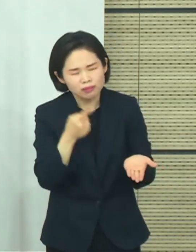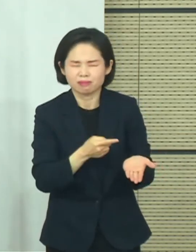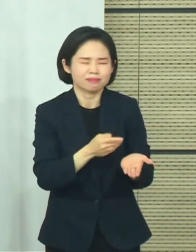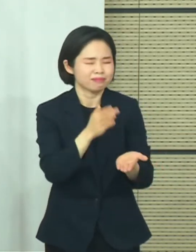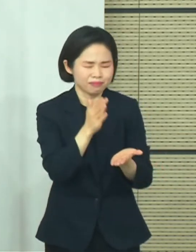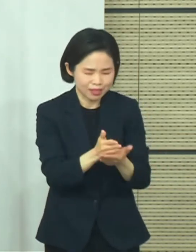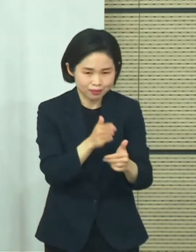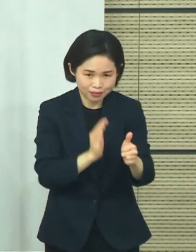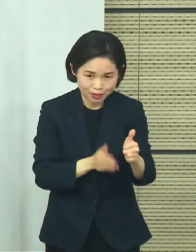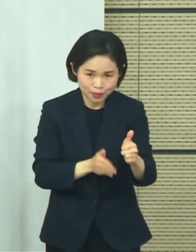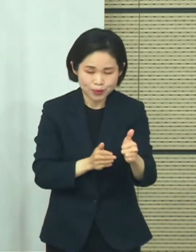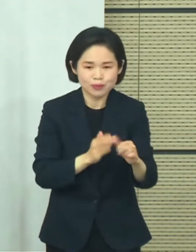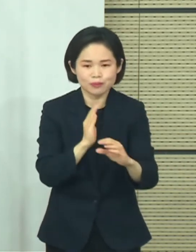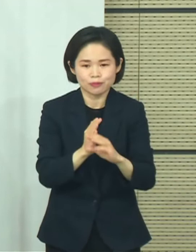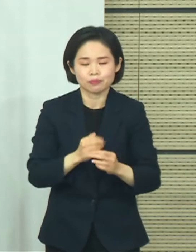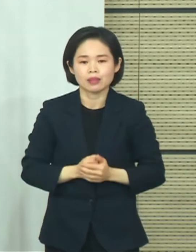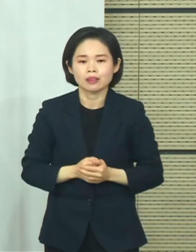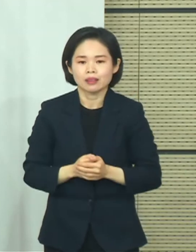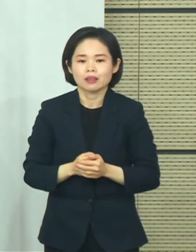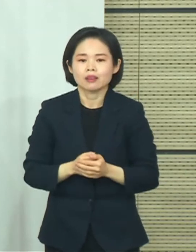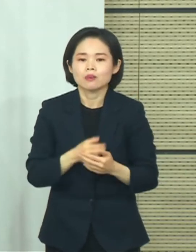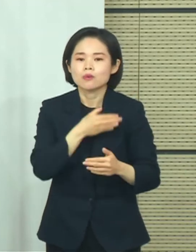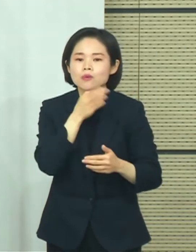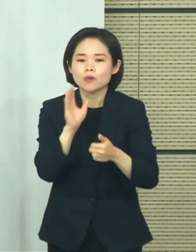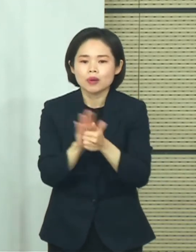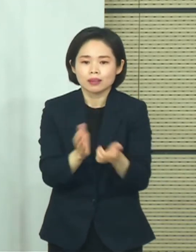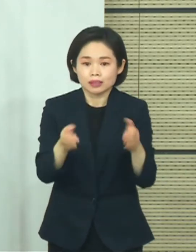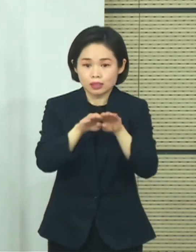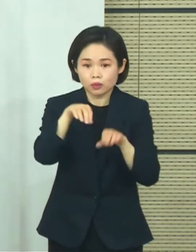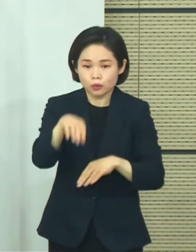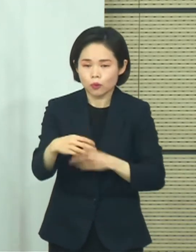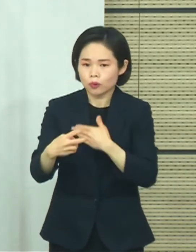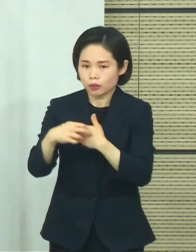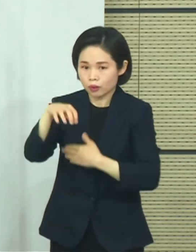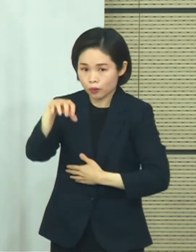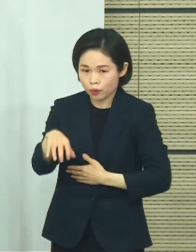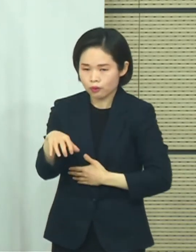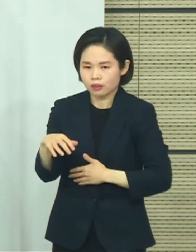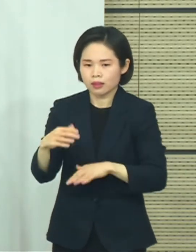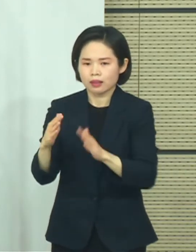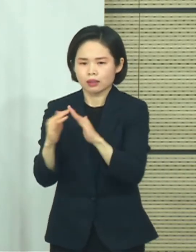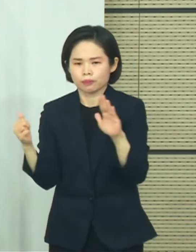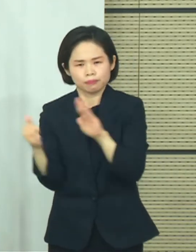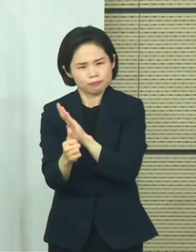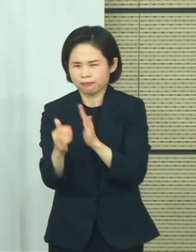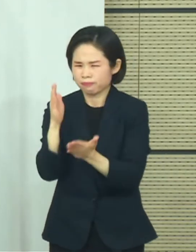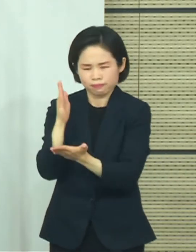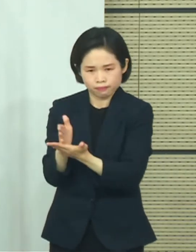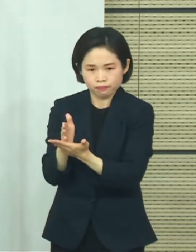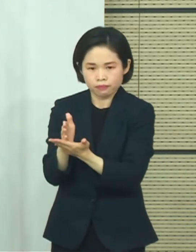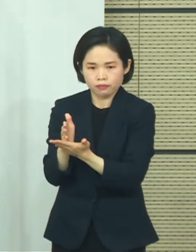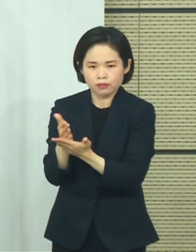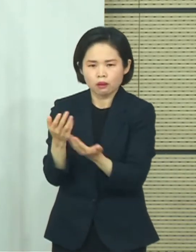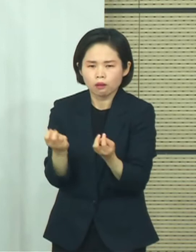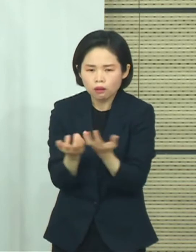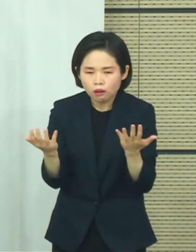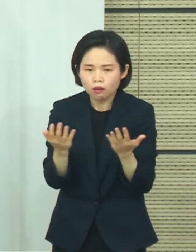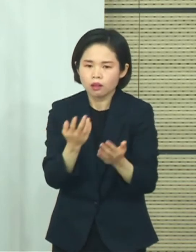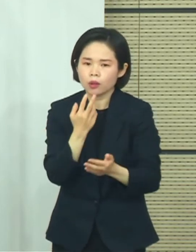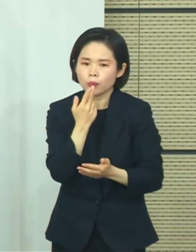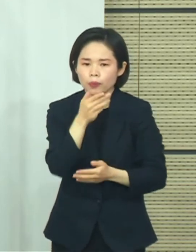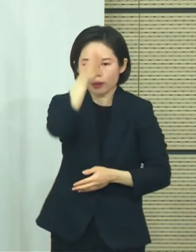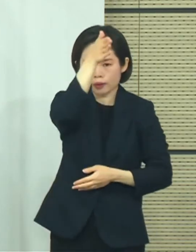요양 시술과 의료 기관에 대해서도 면에 금지를 원칙으로 하되 부득이한 경우 투명 차단막 에 설치된